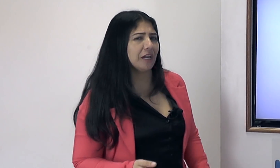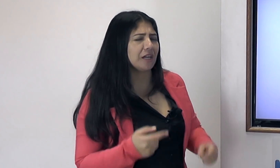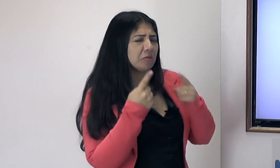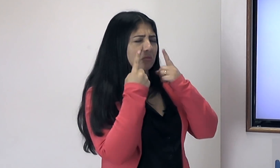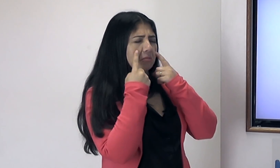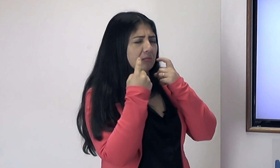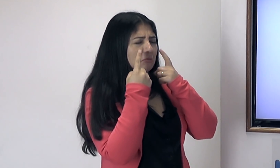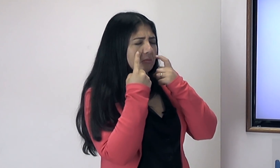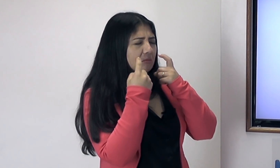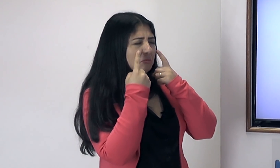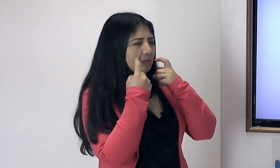Chorar.